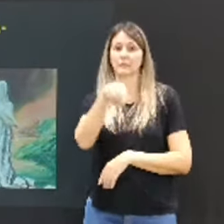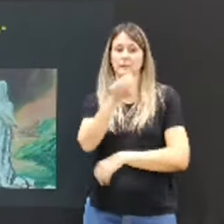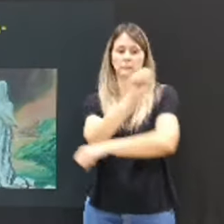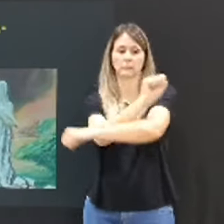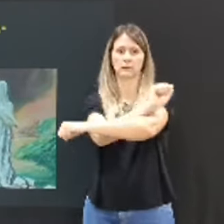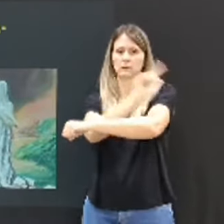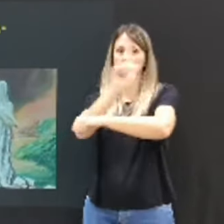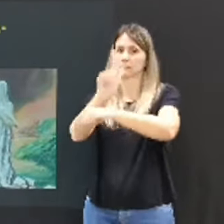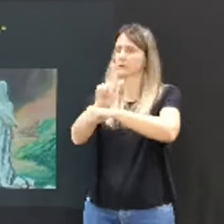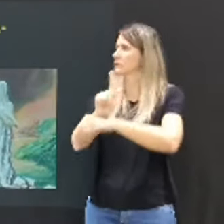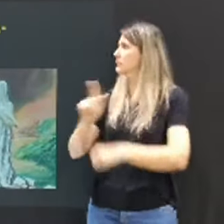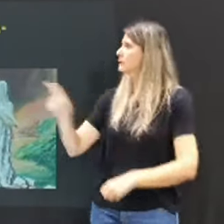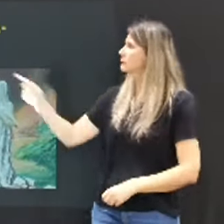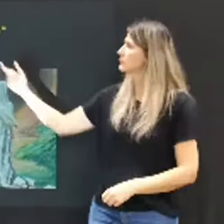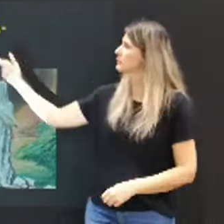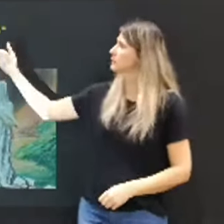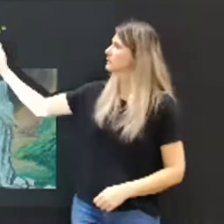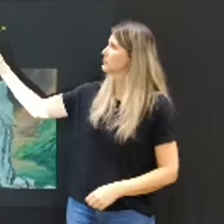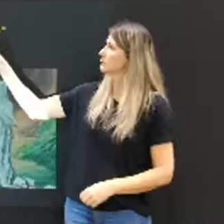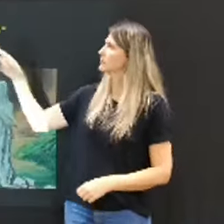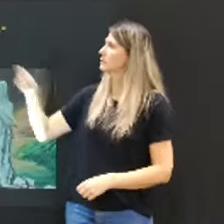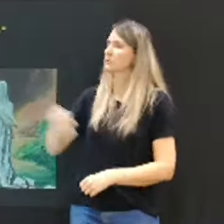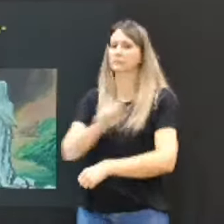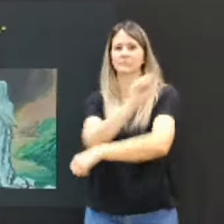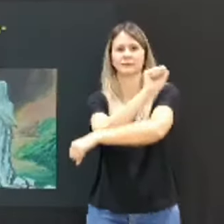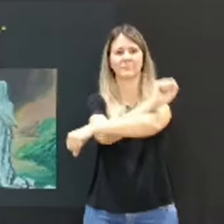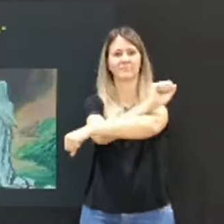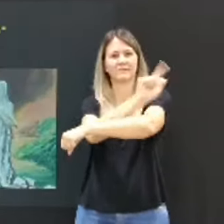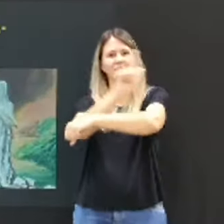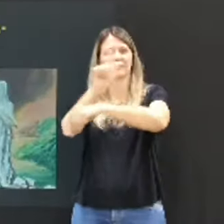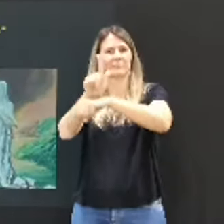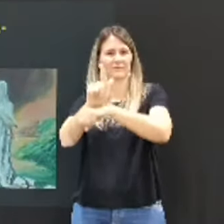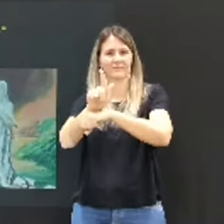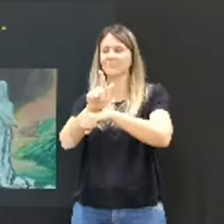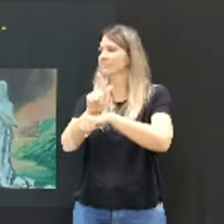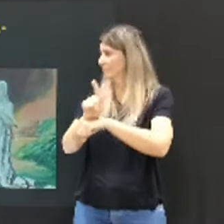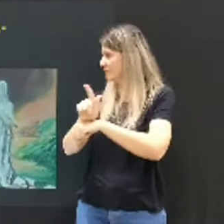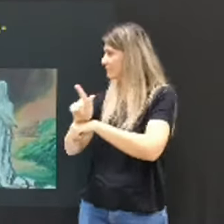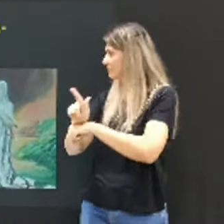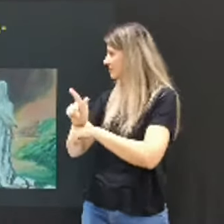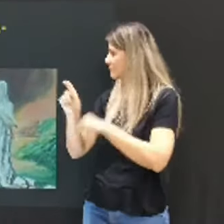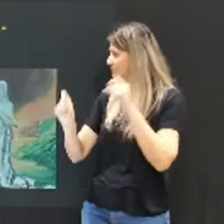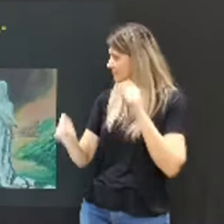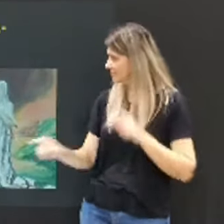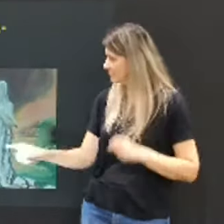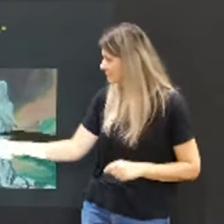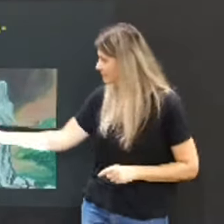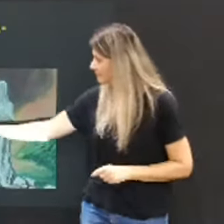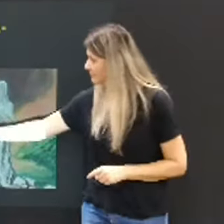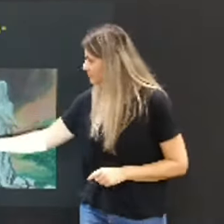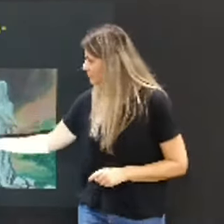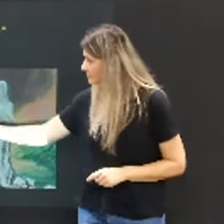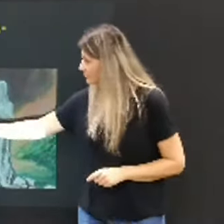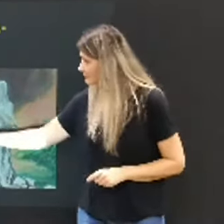muito forte isso. Ocorreu em Sodoma e Gomorra. Esse texto está em Gênesis 19, de 1 a 29. Está